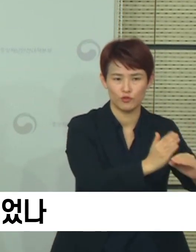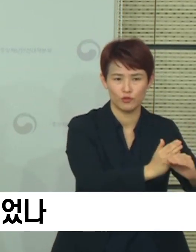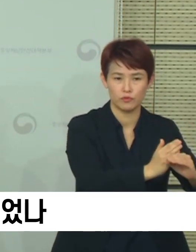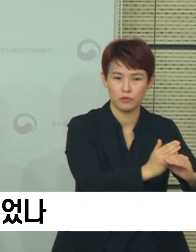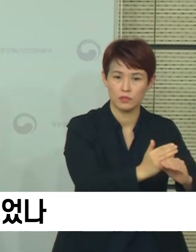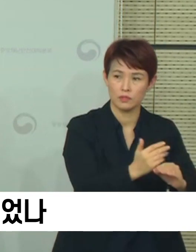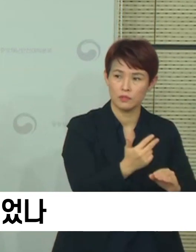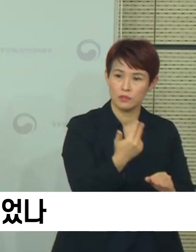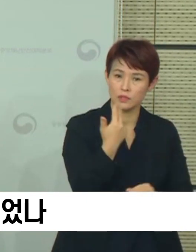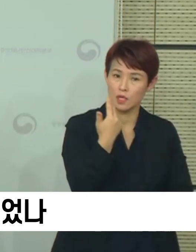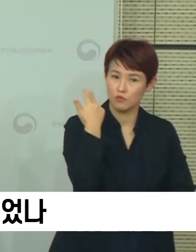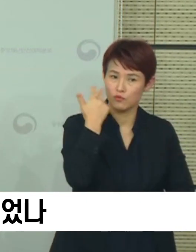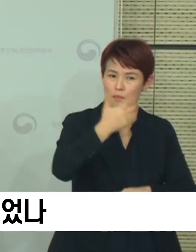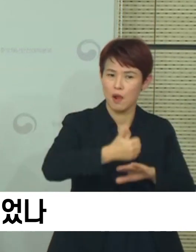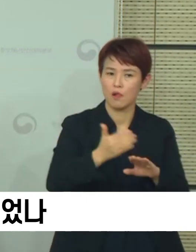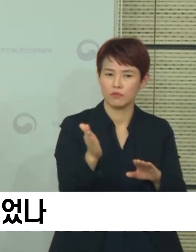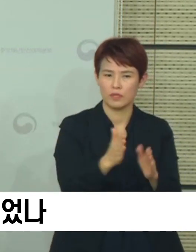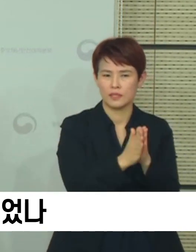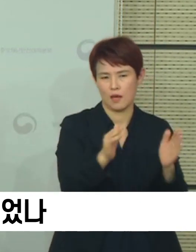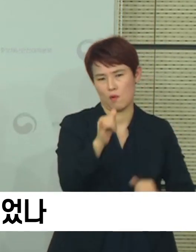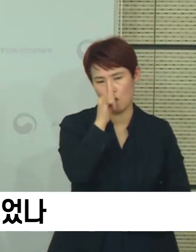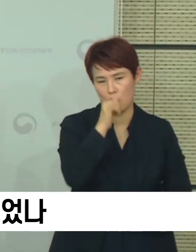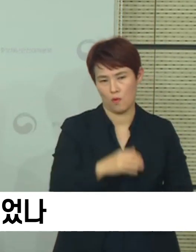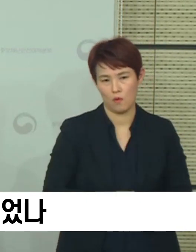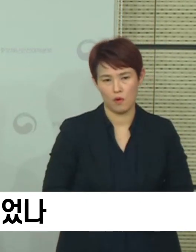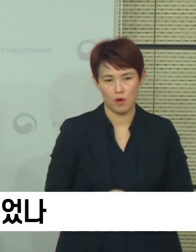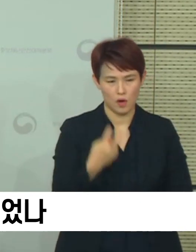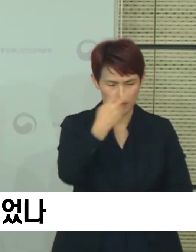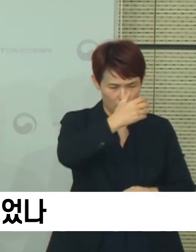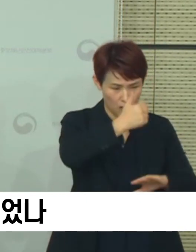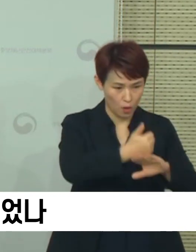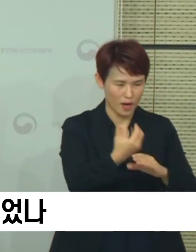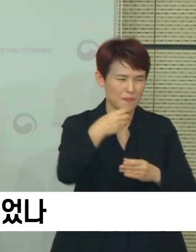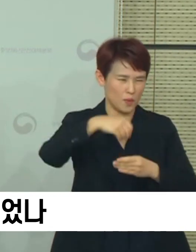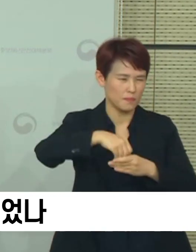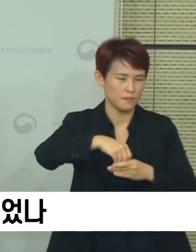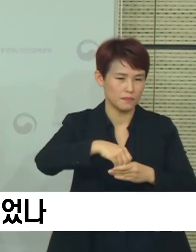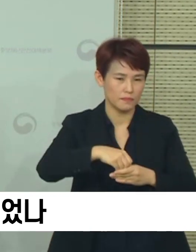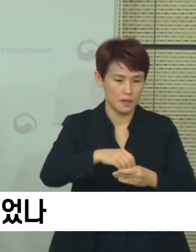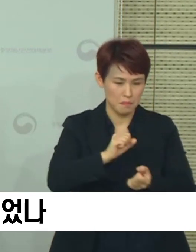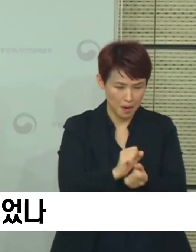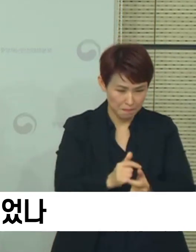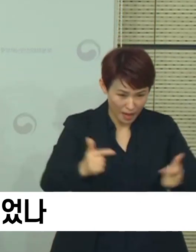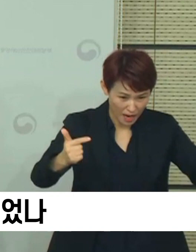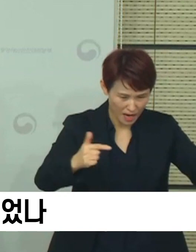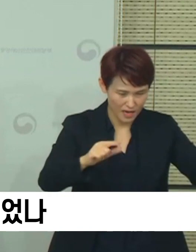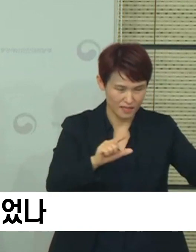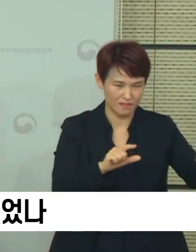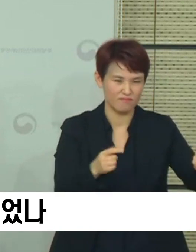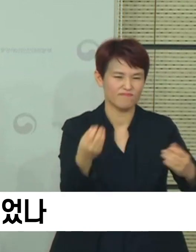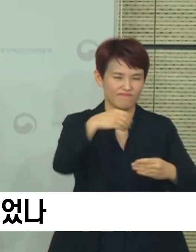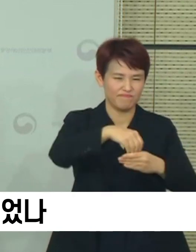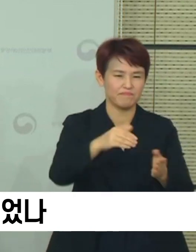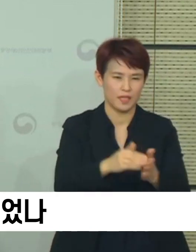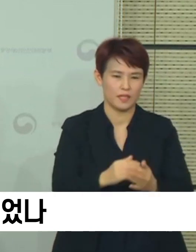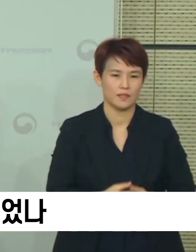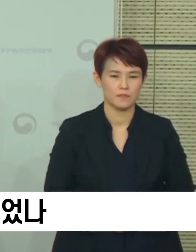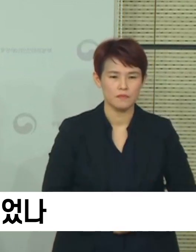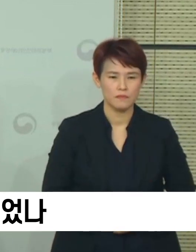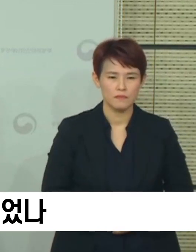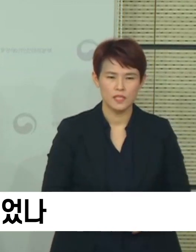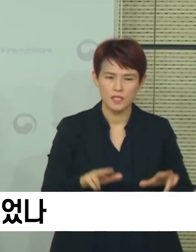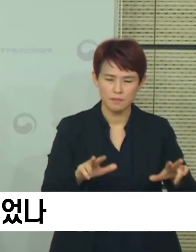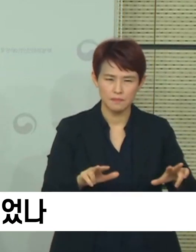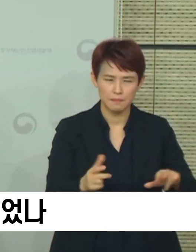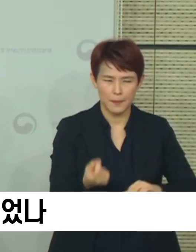지난 주말부터 이미 진행이 됐기 때문에 검사 결과에 반영을 되고 있습니다. 다만 저희가 지금 현재 빠른 시간